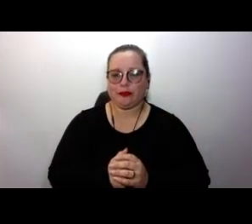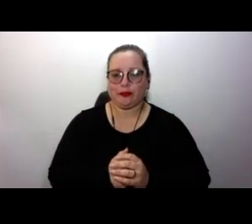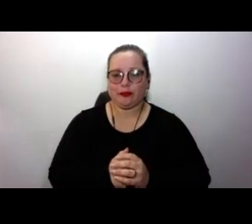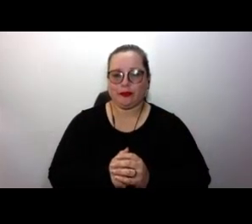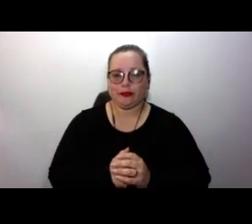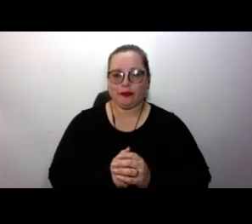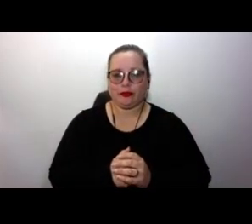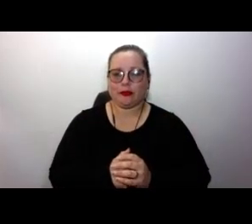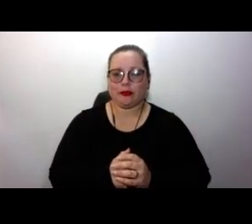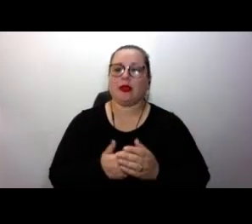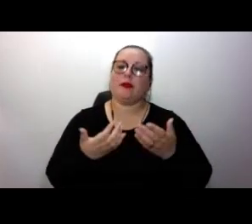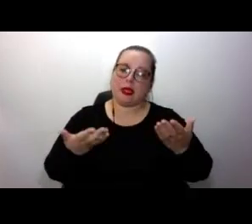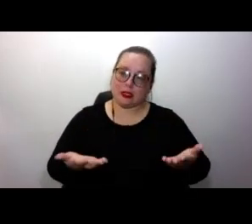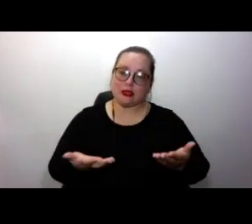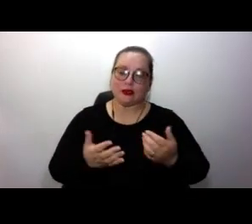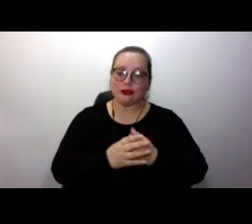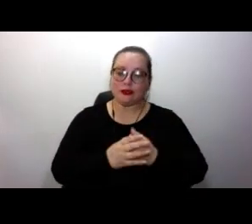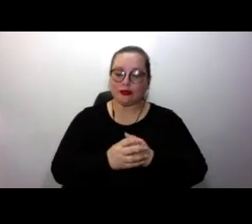Para ello,